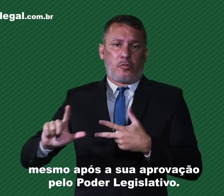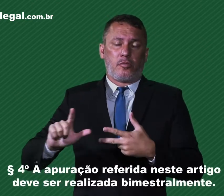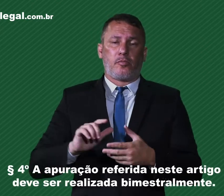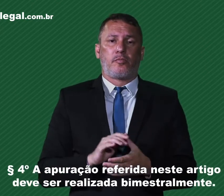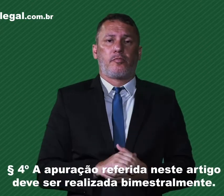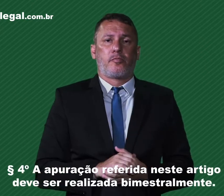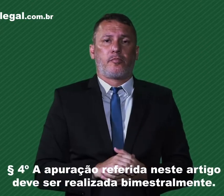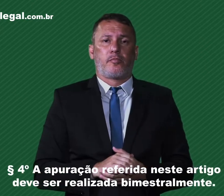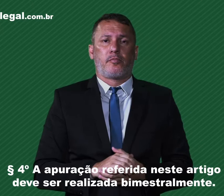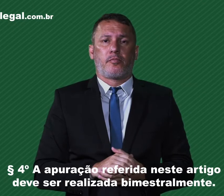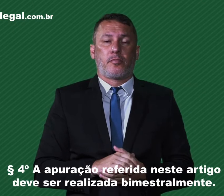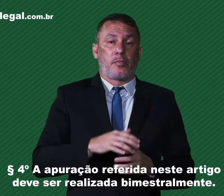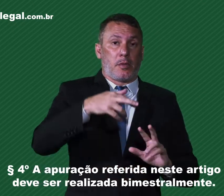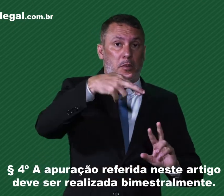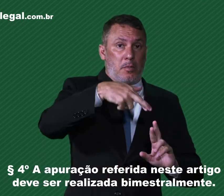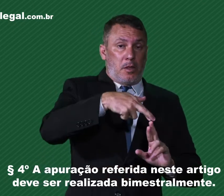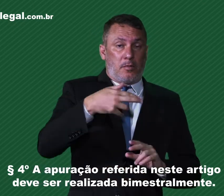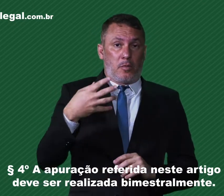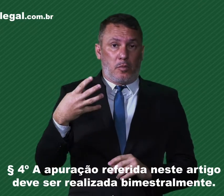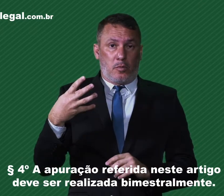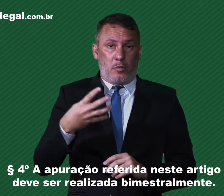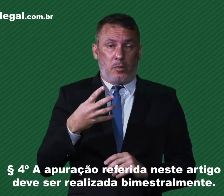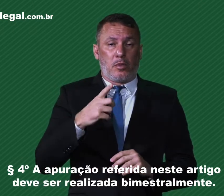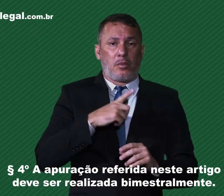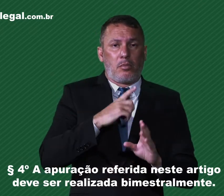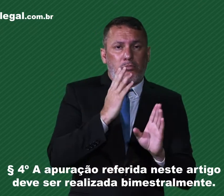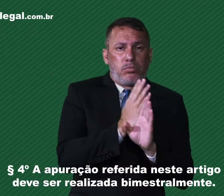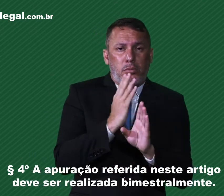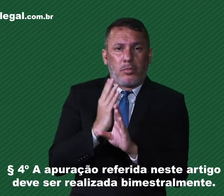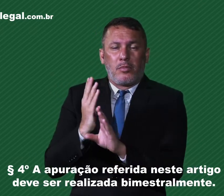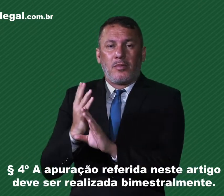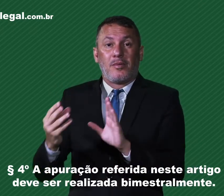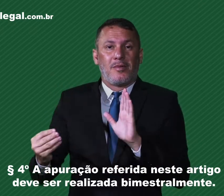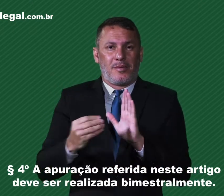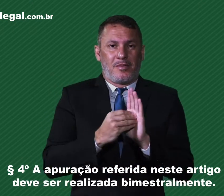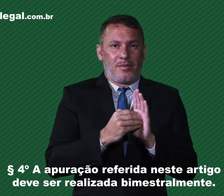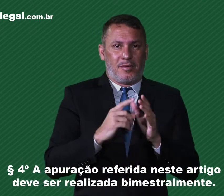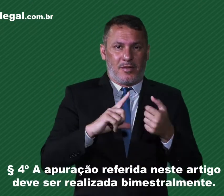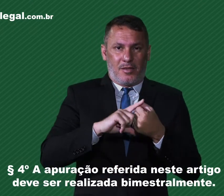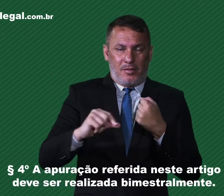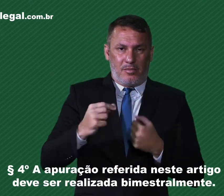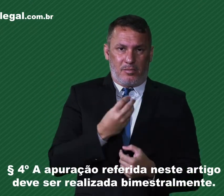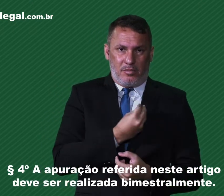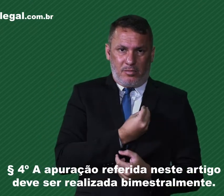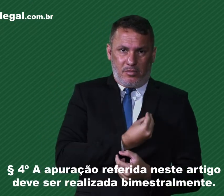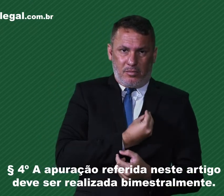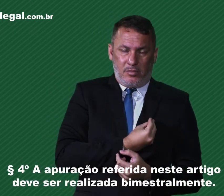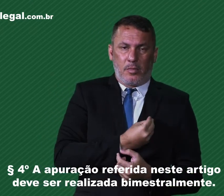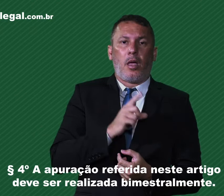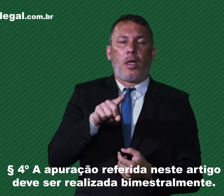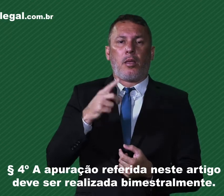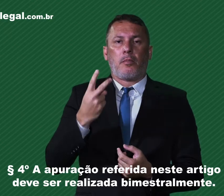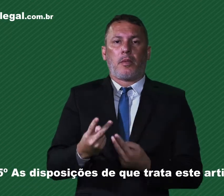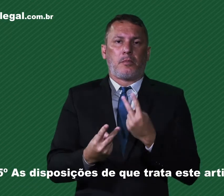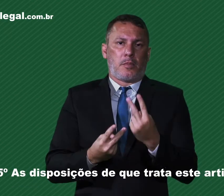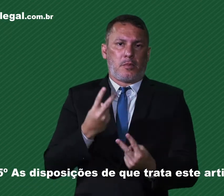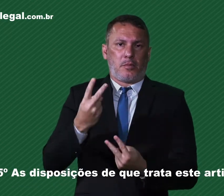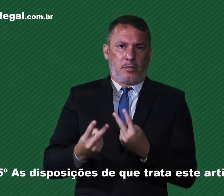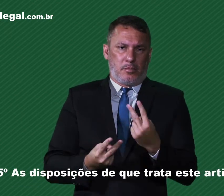Parágrafo 4º apuração referida neste artigo deve ser realizada a bimestralmente parágrafo